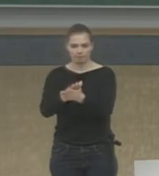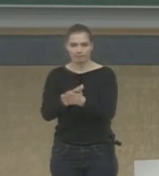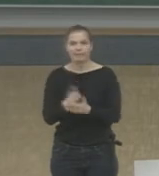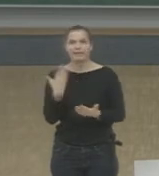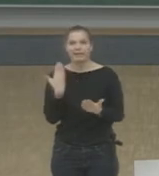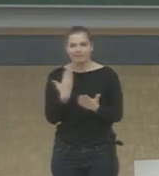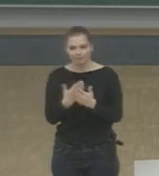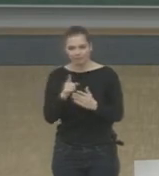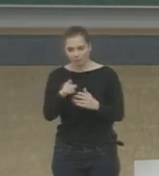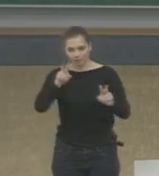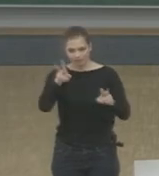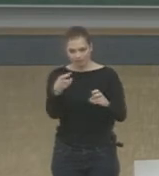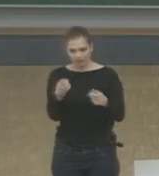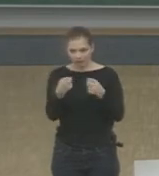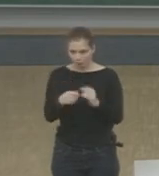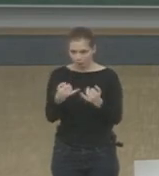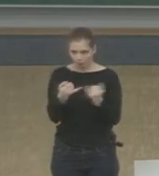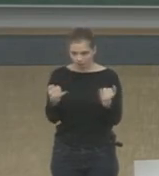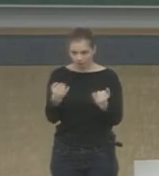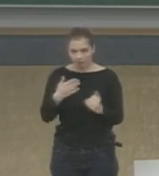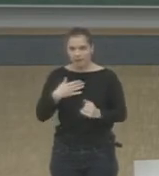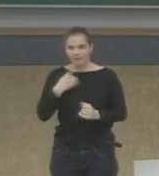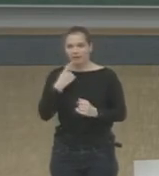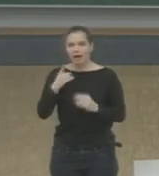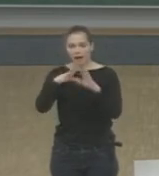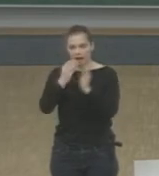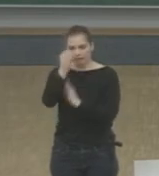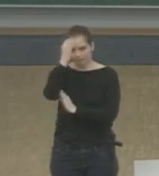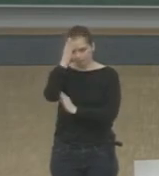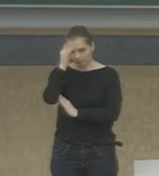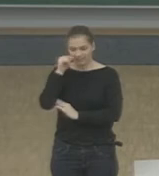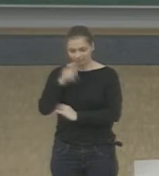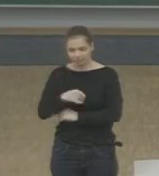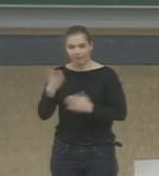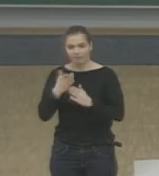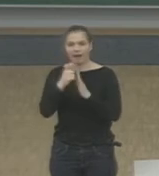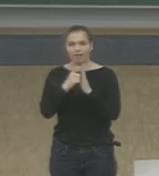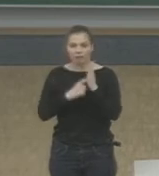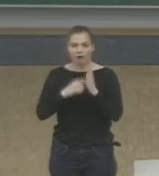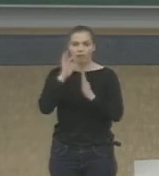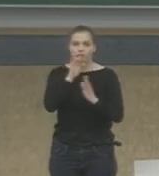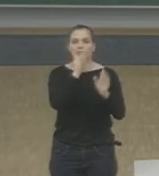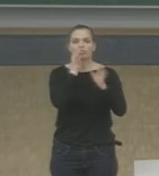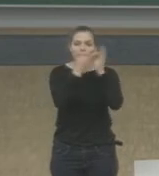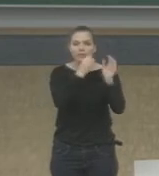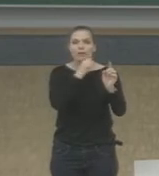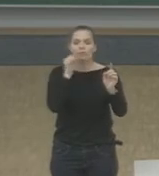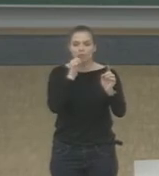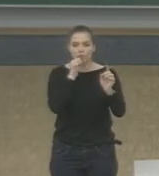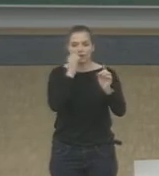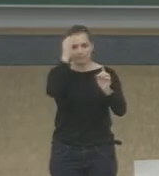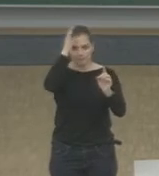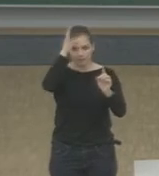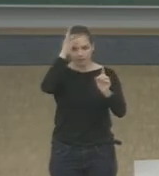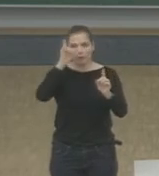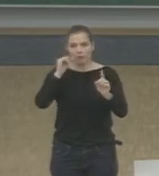der Behauptung von Allgemeinbildung als Voraussetzung spezieller beruflicher Bildung all jene Lügen, die